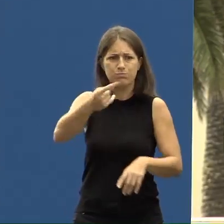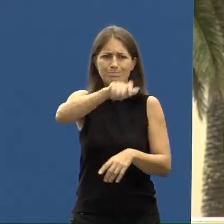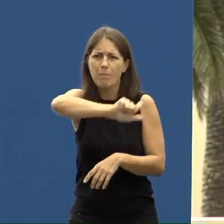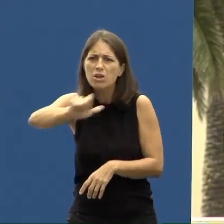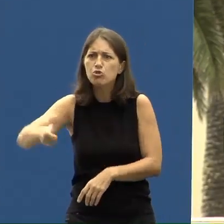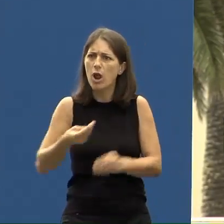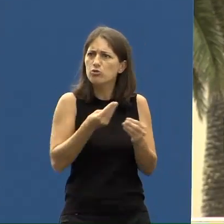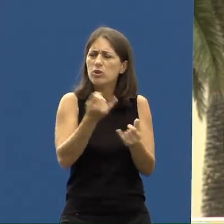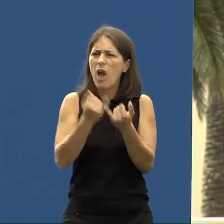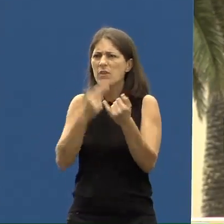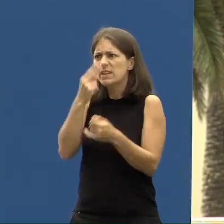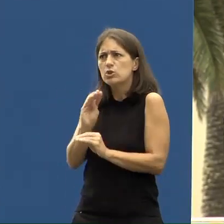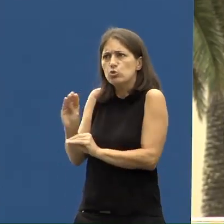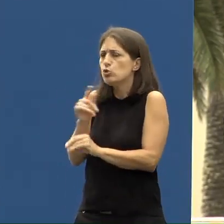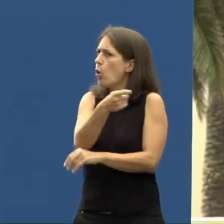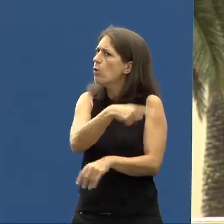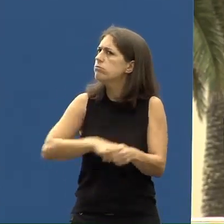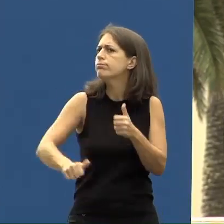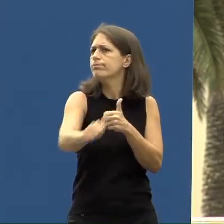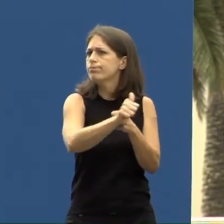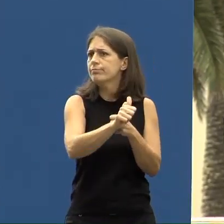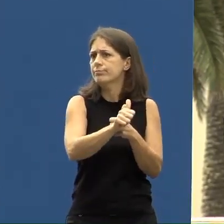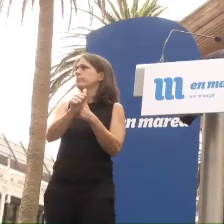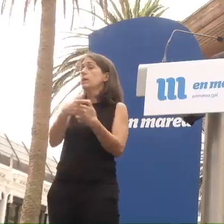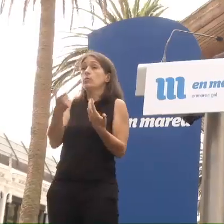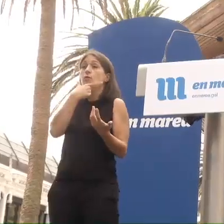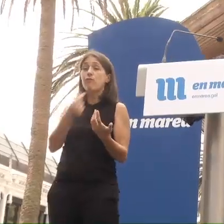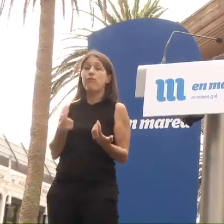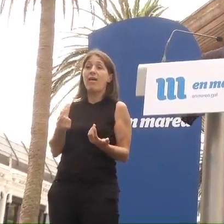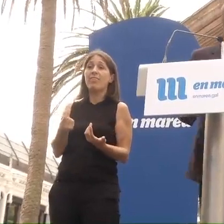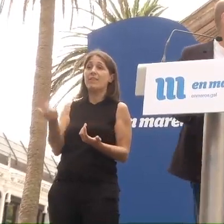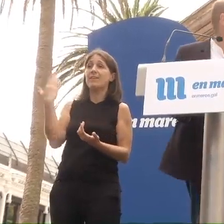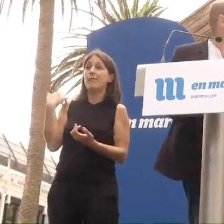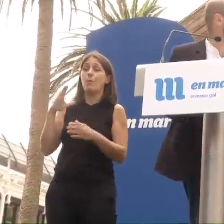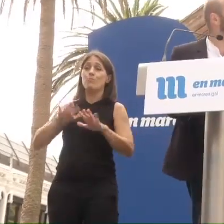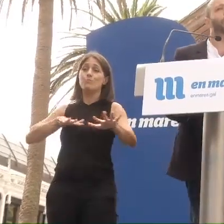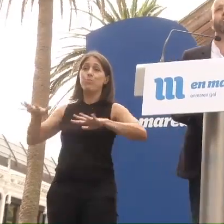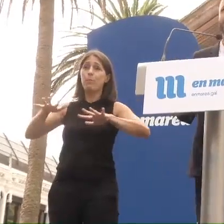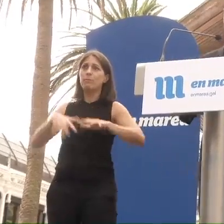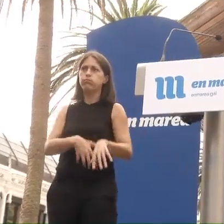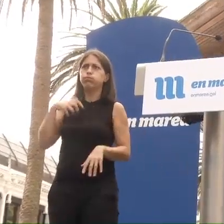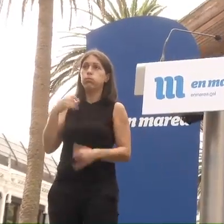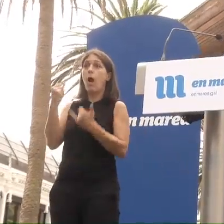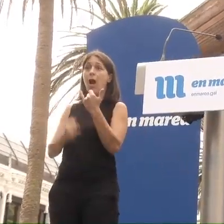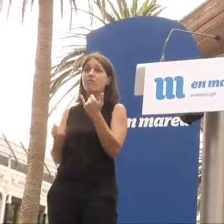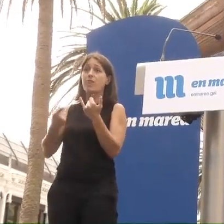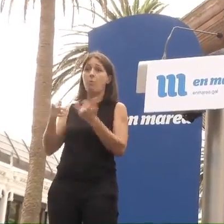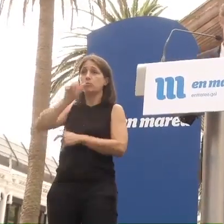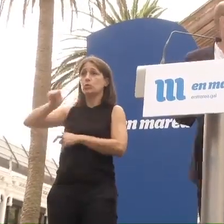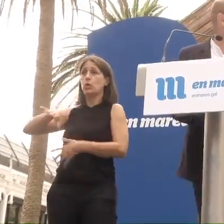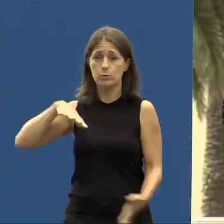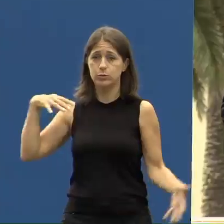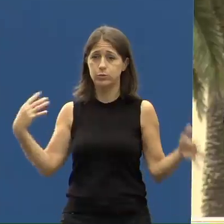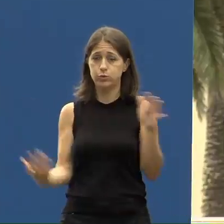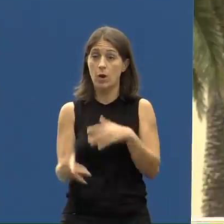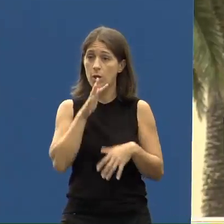ao servicio dos seus intereses. Por iso foi fácil que o movemento de indignación cristalizase en movementos cidadáns, como os